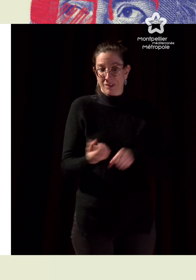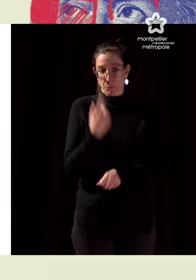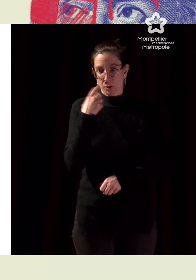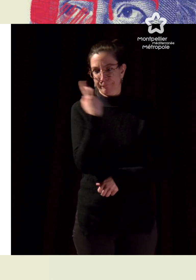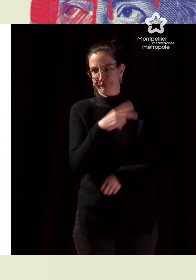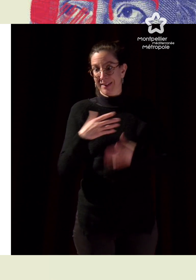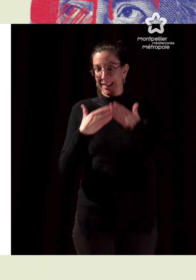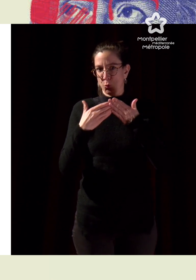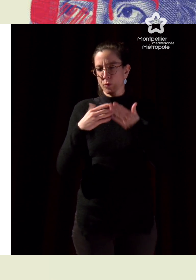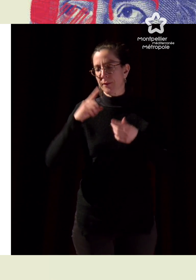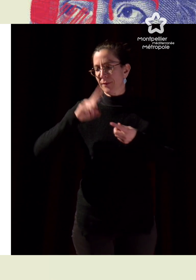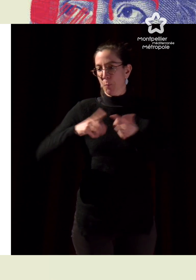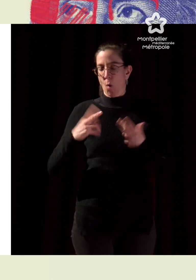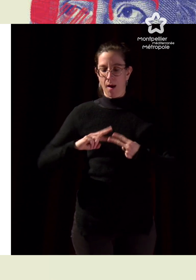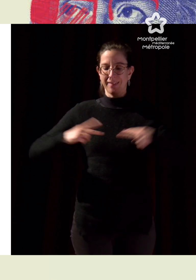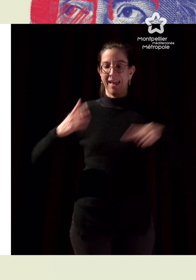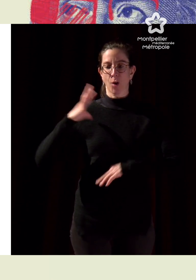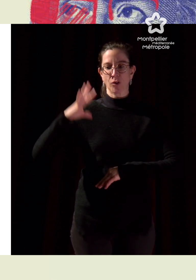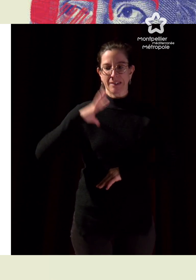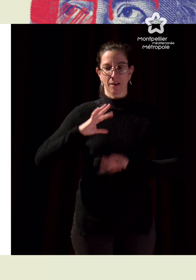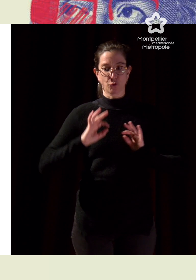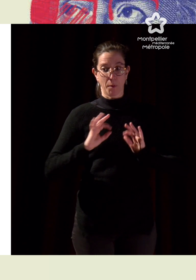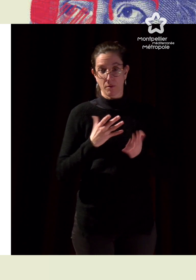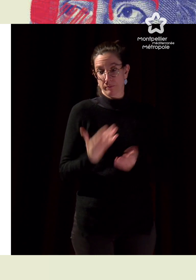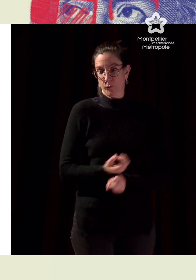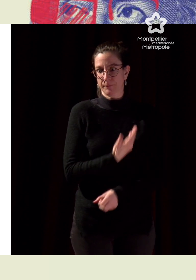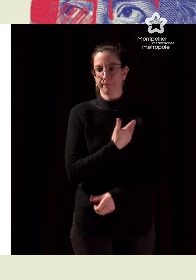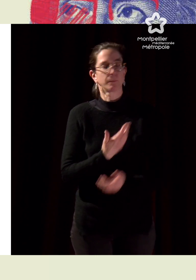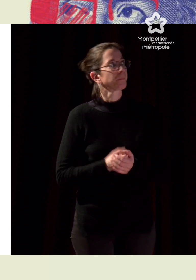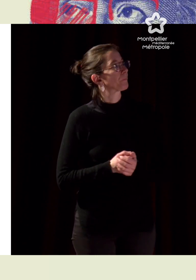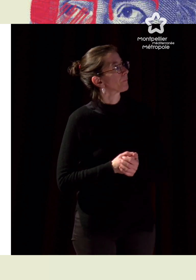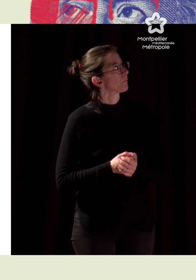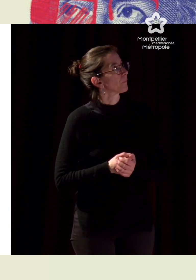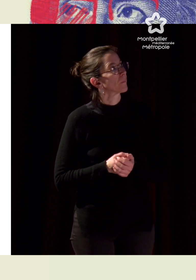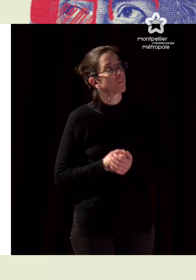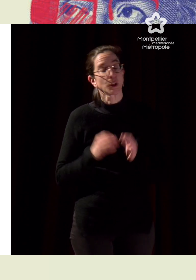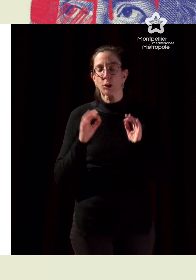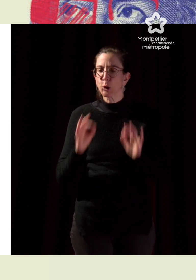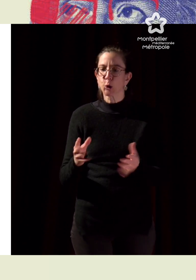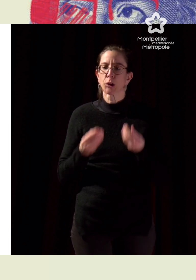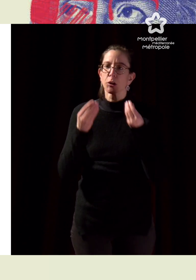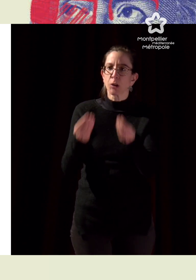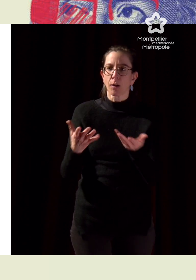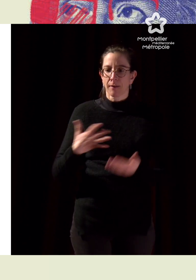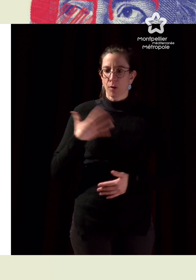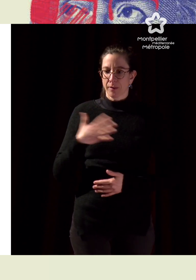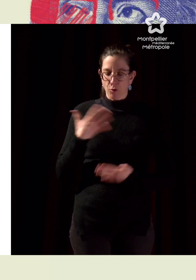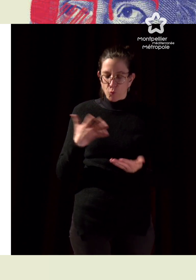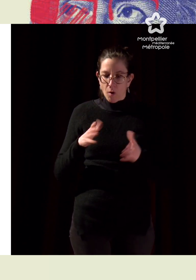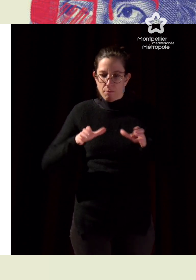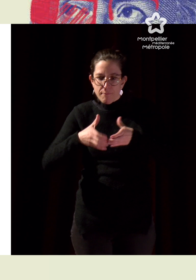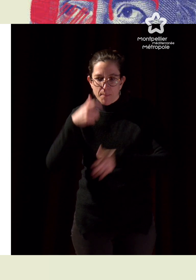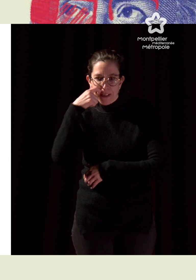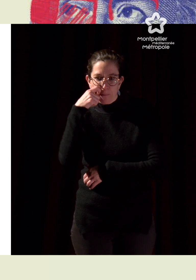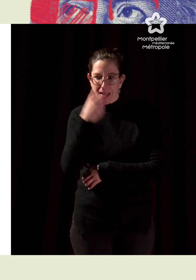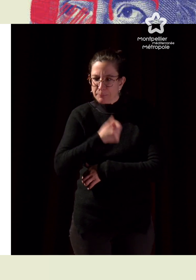l'ADN ancien. Alors c'est super parce que ça permet donc d'avoir l'ADN d'espèces ou de populations qui ont